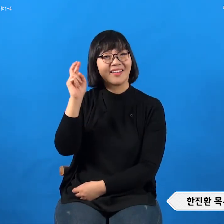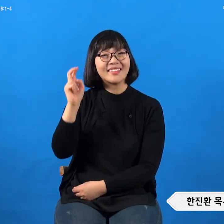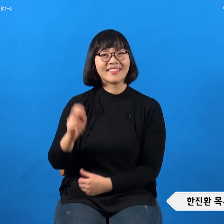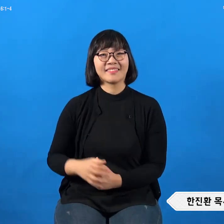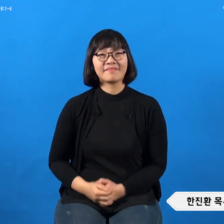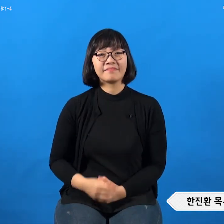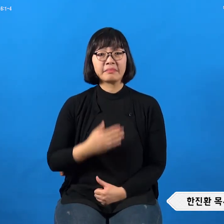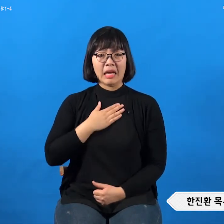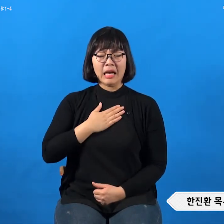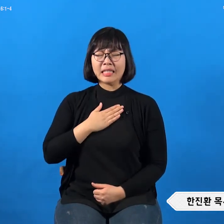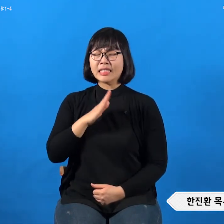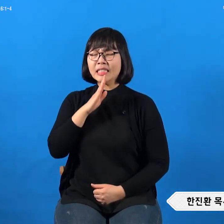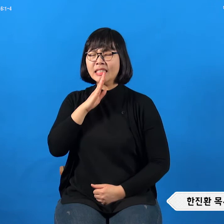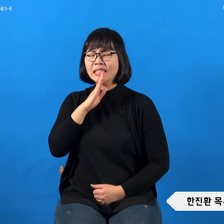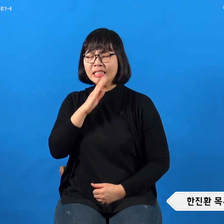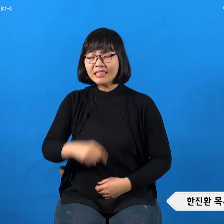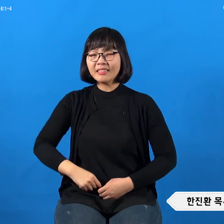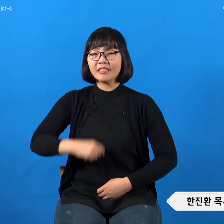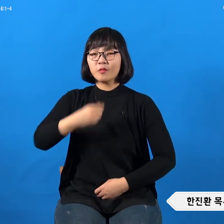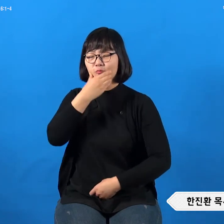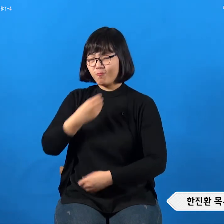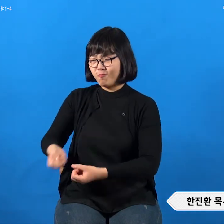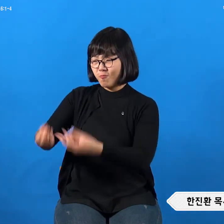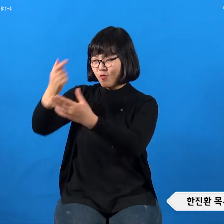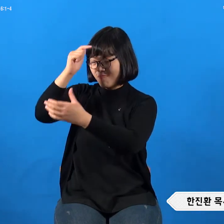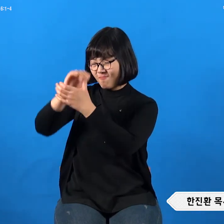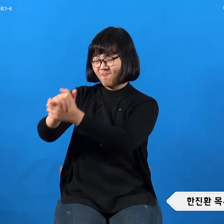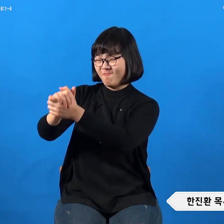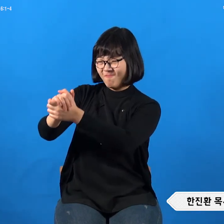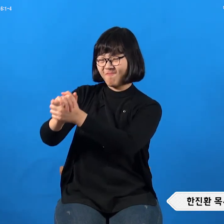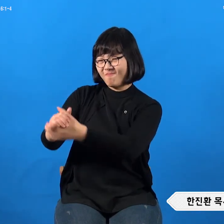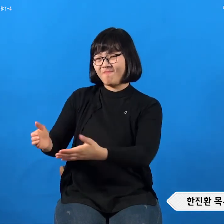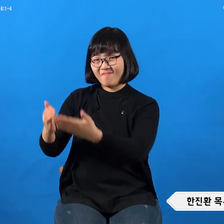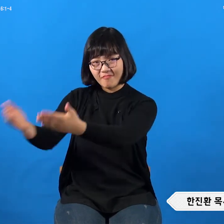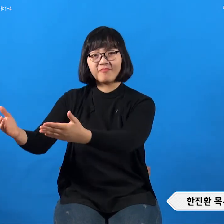제가 마음껏 축복하는 기도를 해드렸습니다.